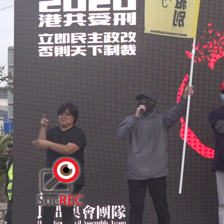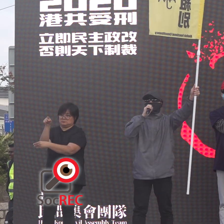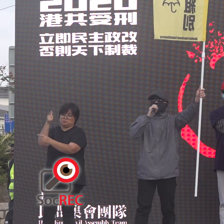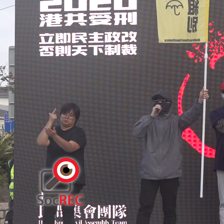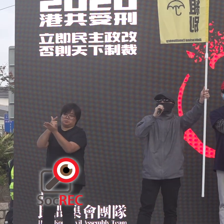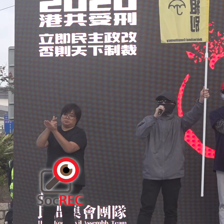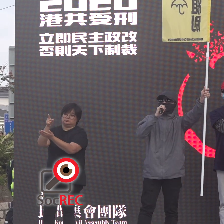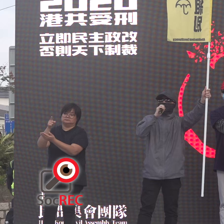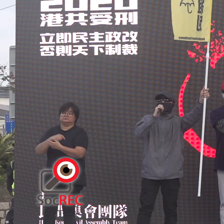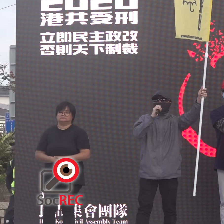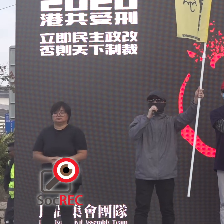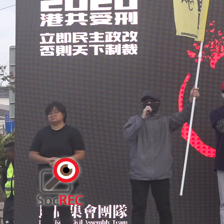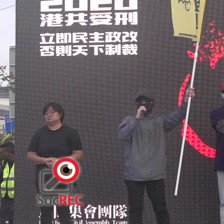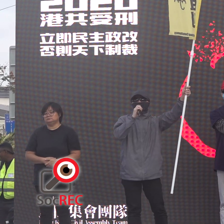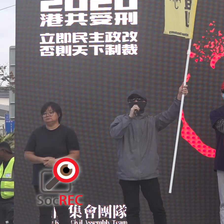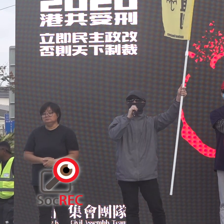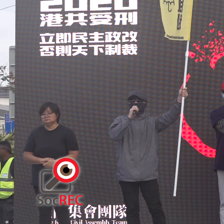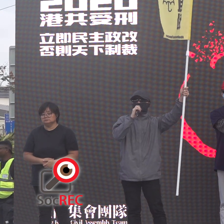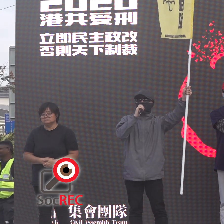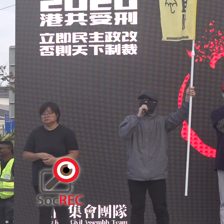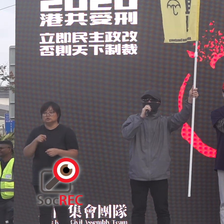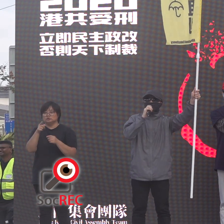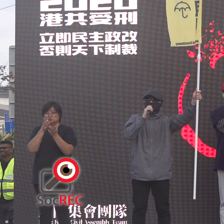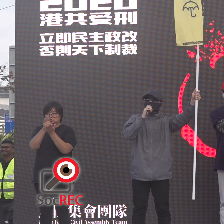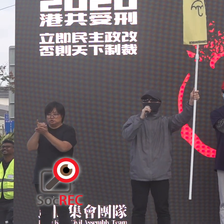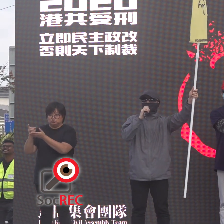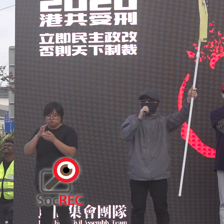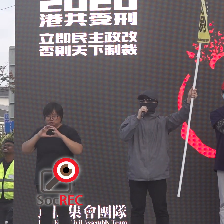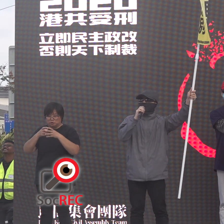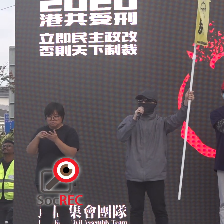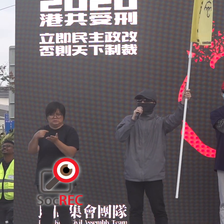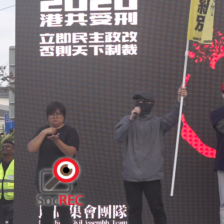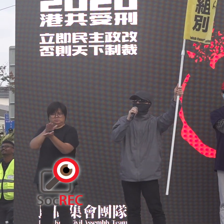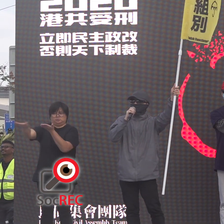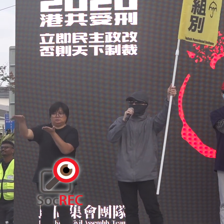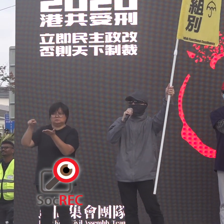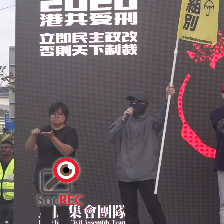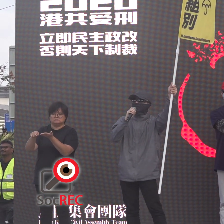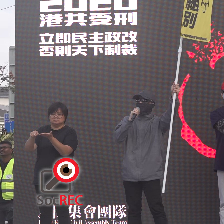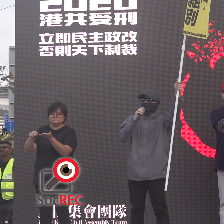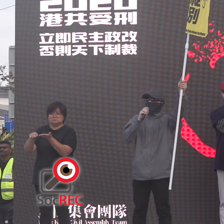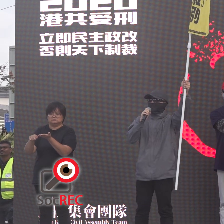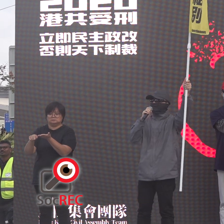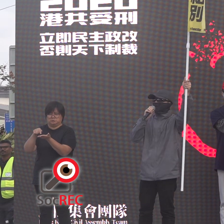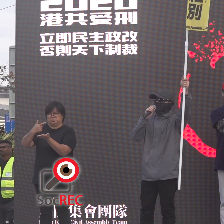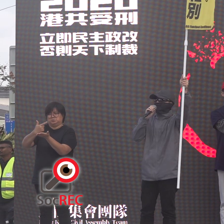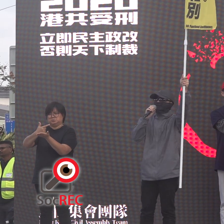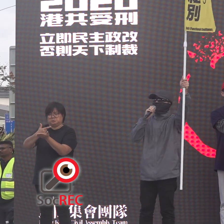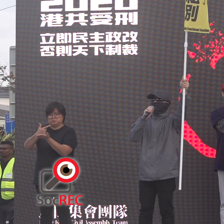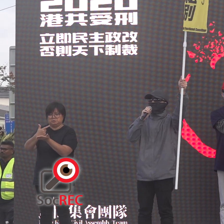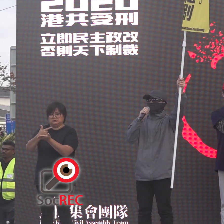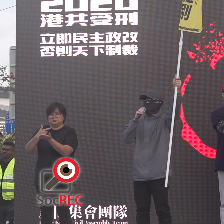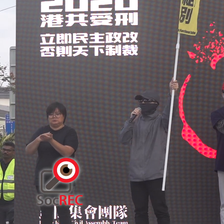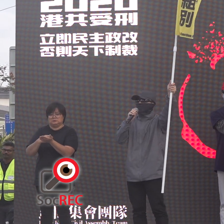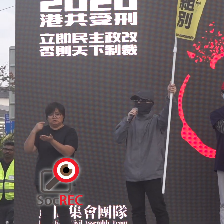廢除功能組別係我哋一直最想要做嘅，亦都係我想呼籲香港人，我今年我哋集